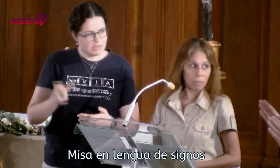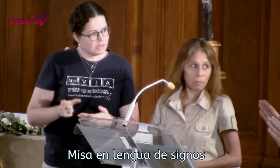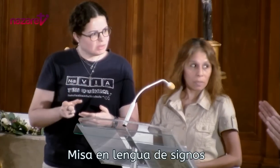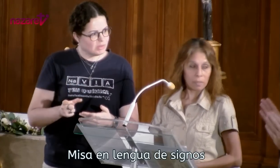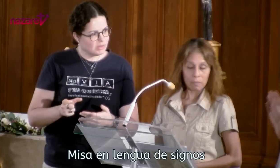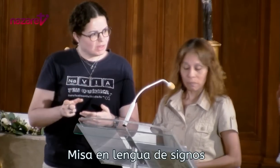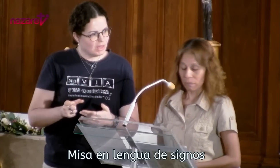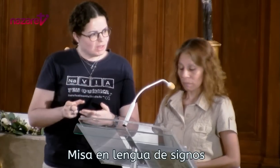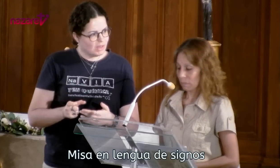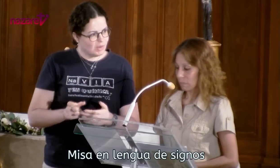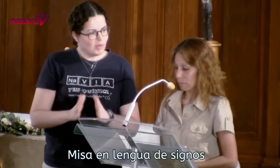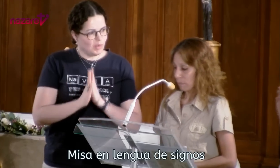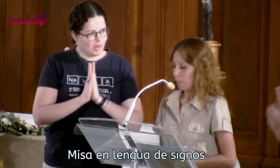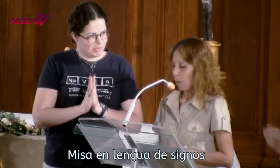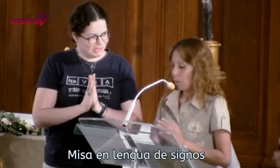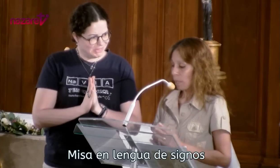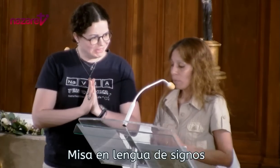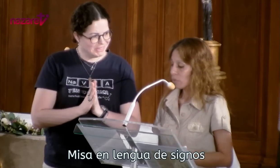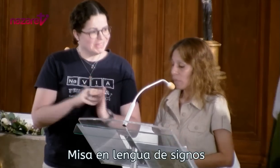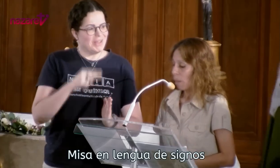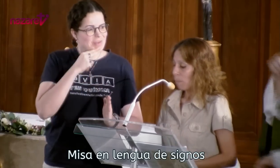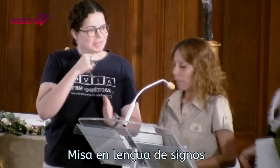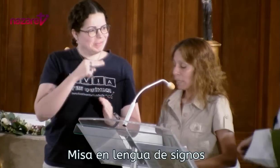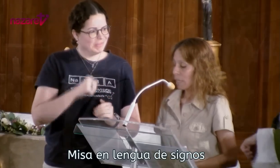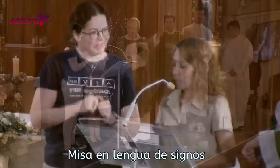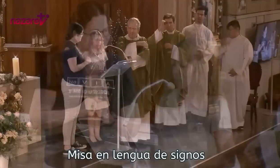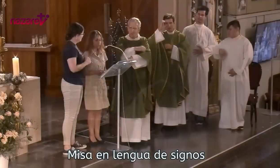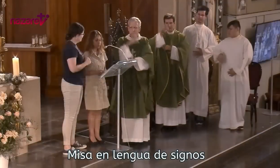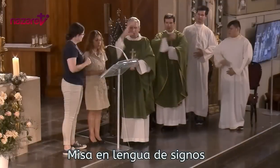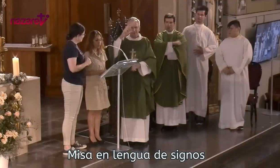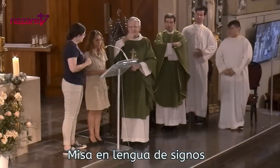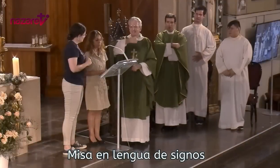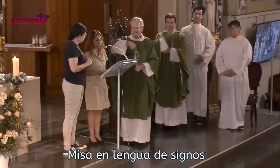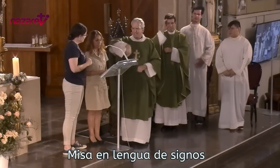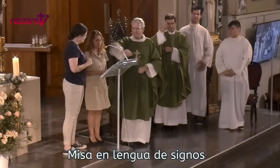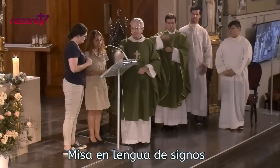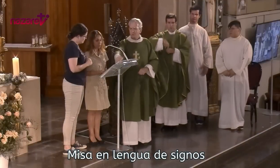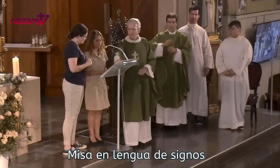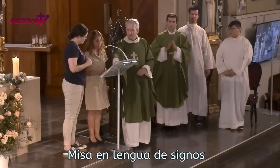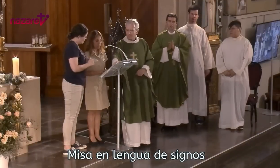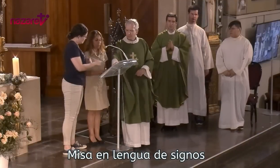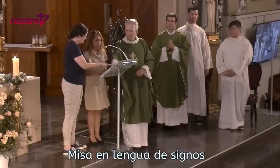¿no? Oremos. Padre de los pobres, escúchanos.